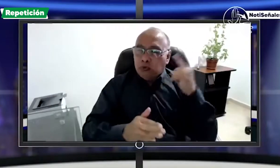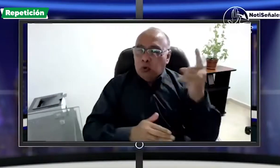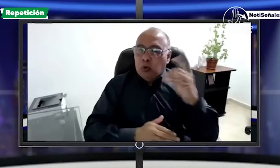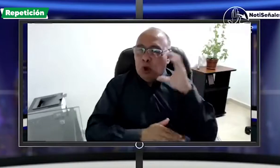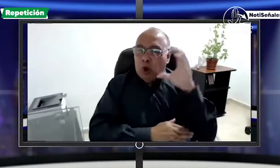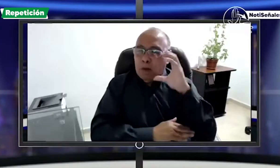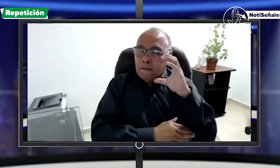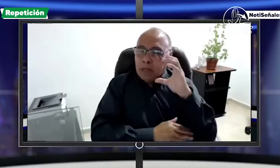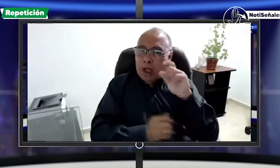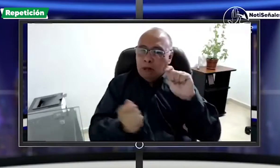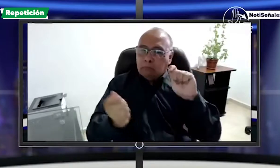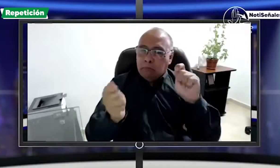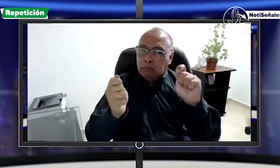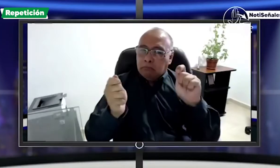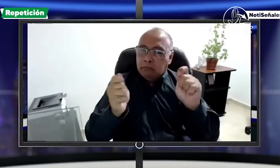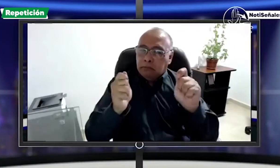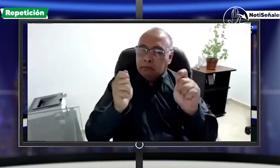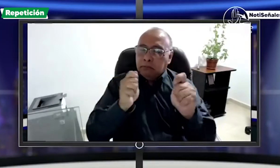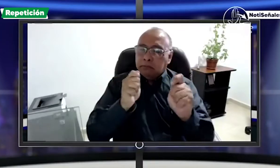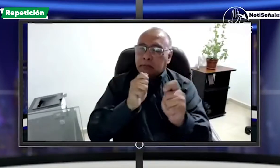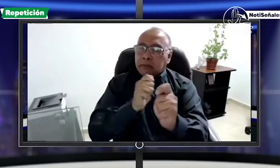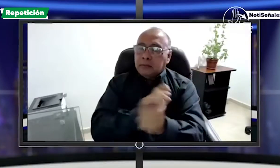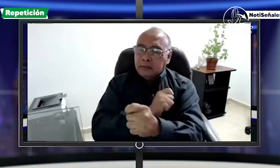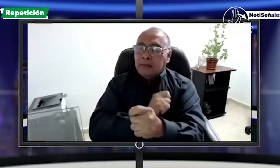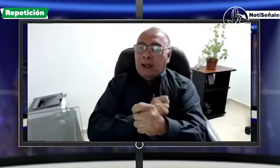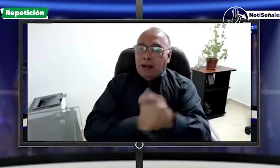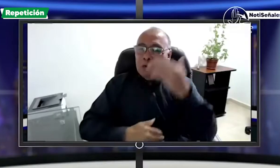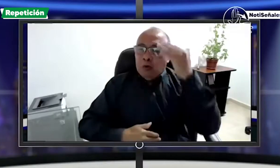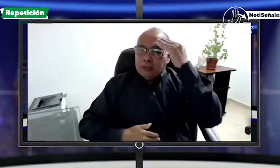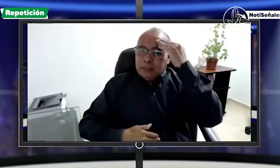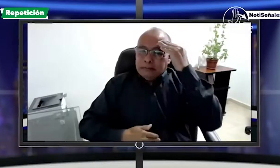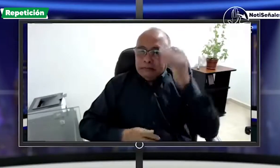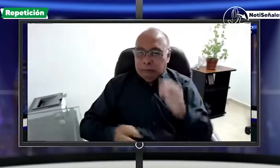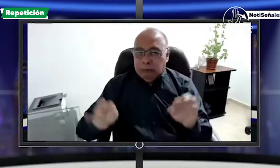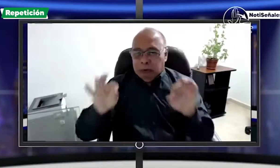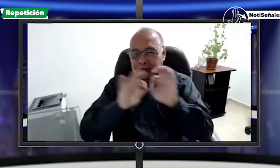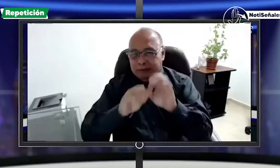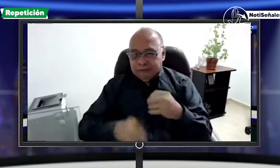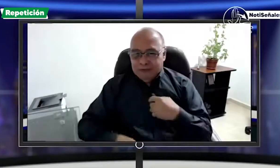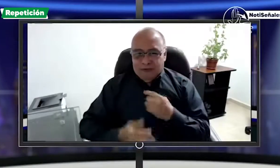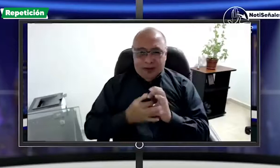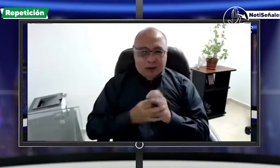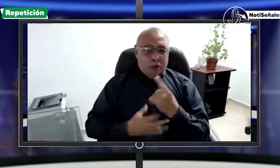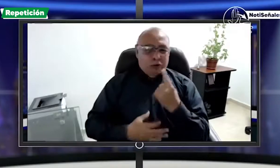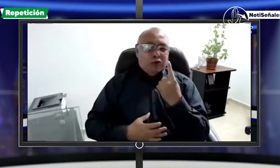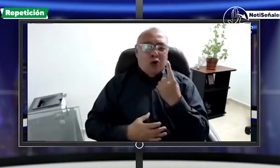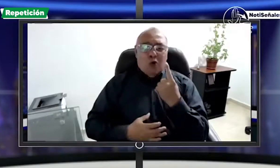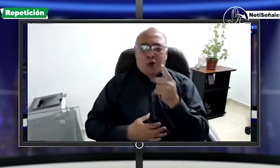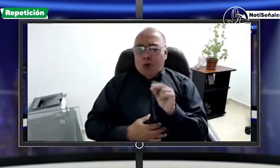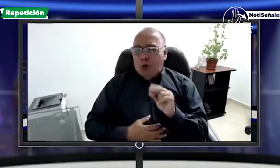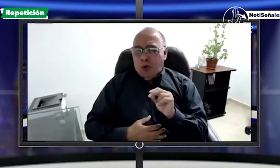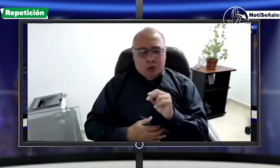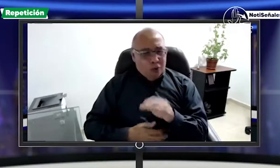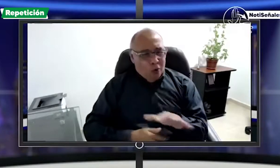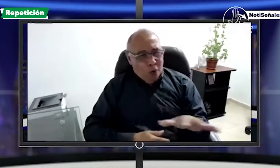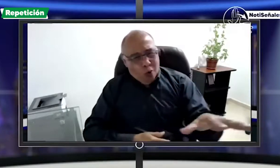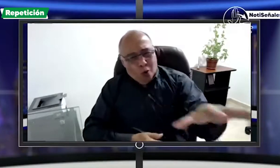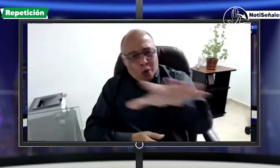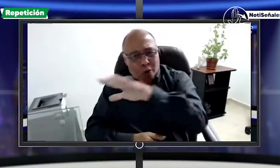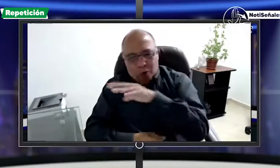poder hacer La incidencia En diferentes espacios En nuestro país Para que poco A poco Logremos ese cambio A través de una Toma de